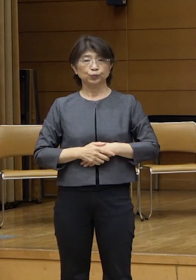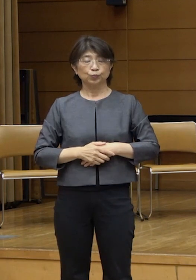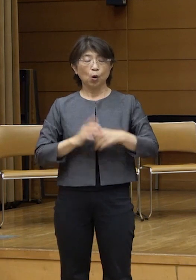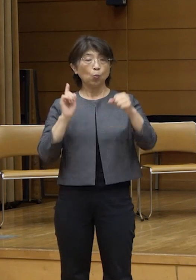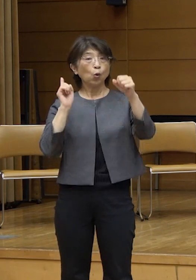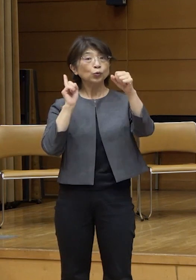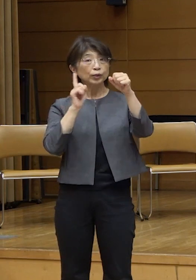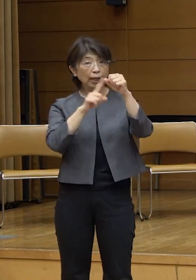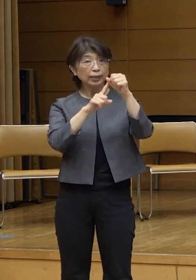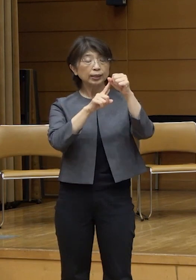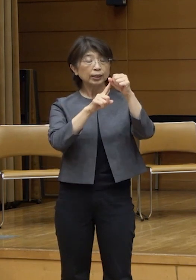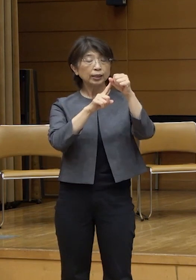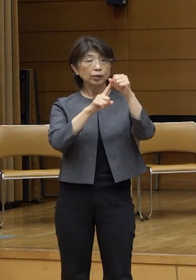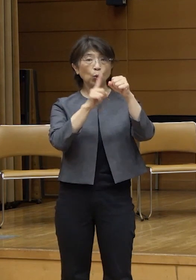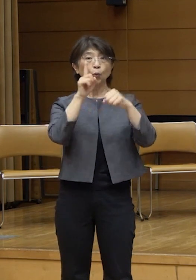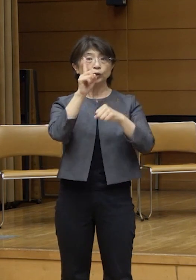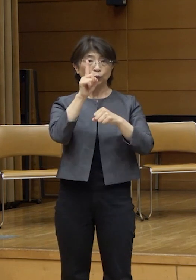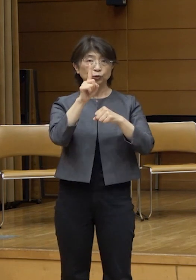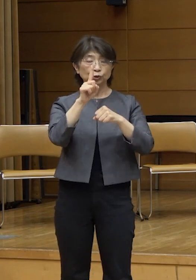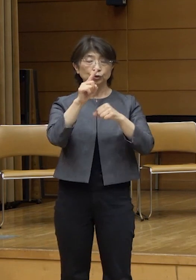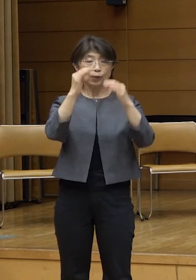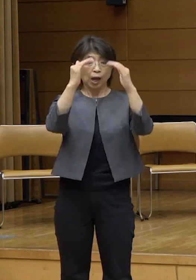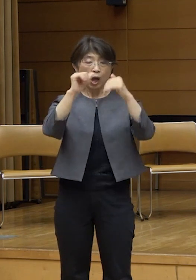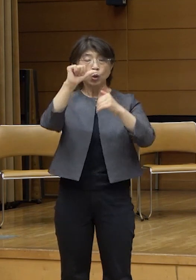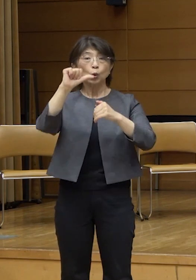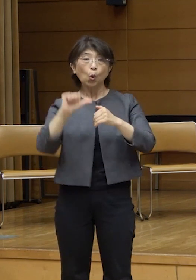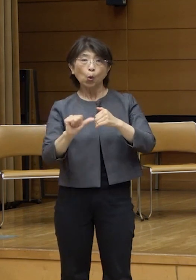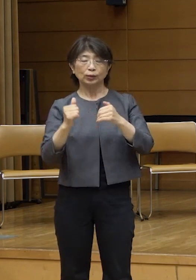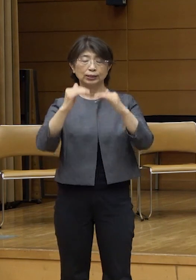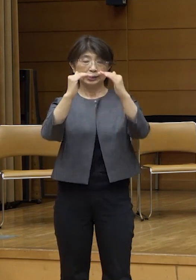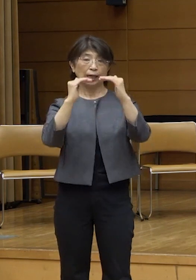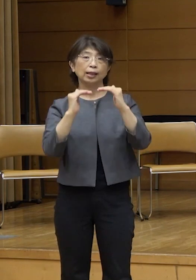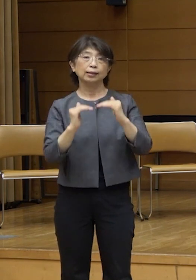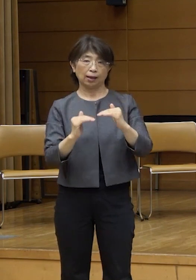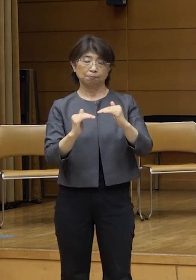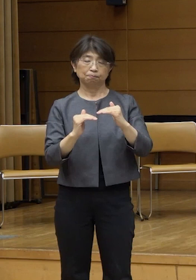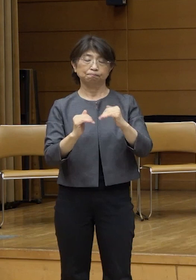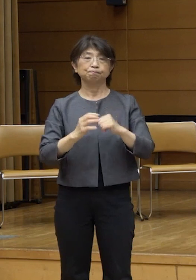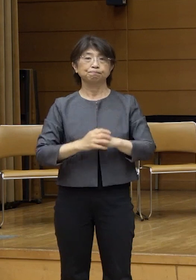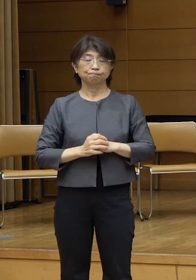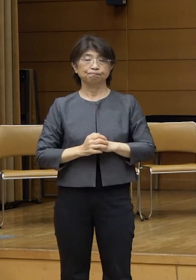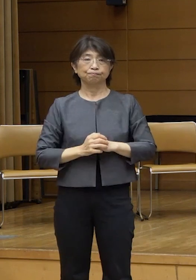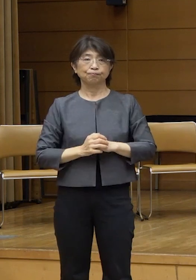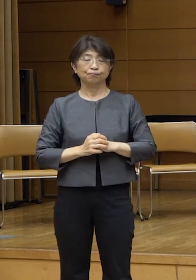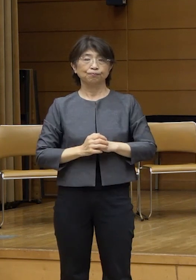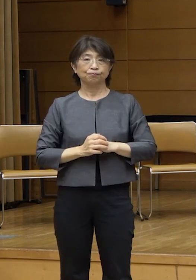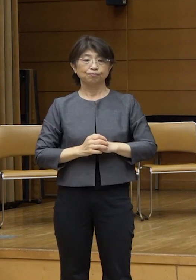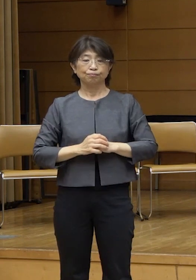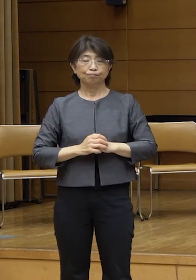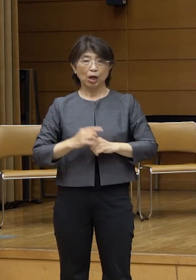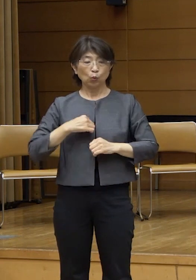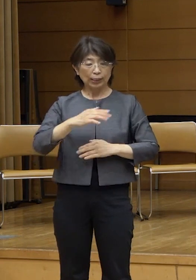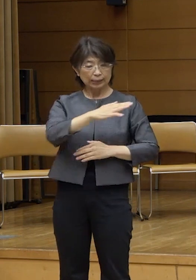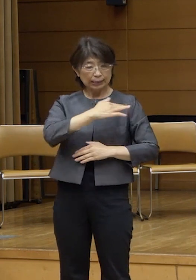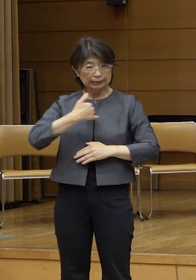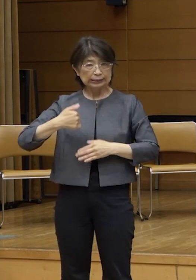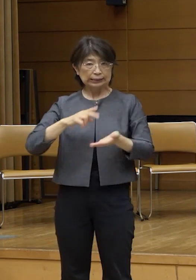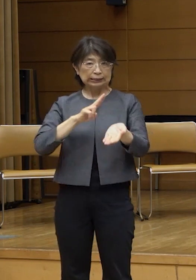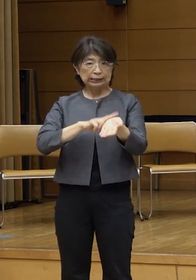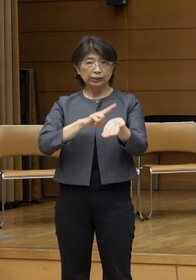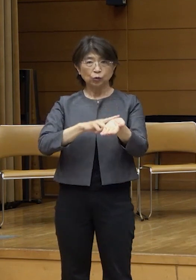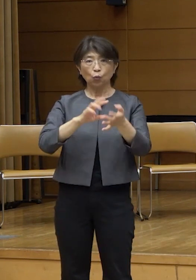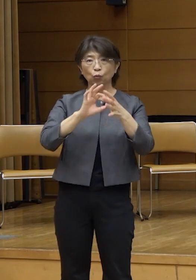二類というものを解消したということですけども、ただ一方では、これは一般の方というより私たちとかあるいは医療関係者とかの方